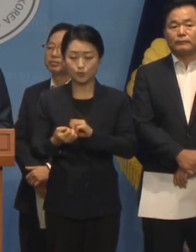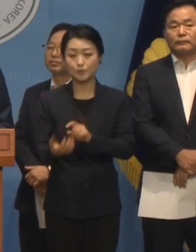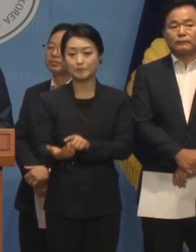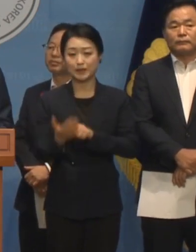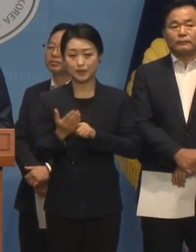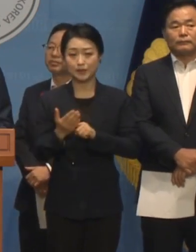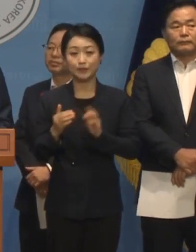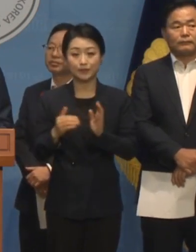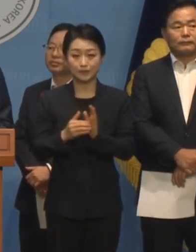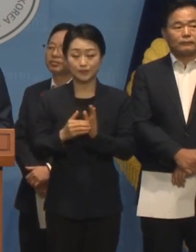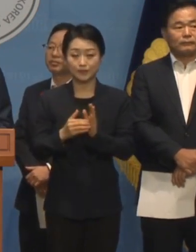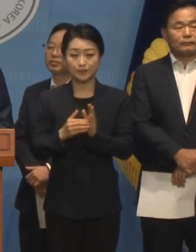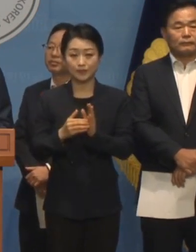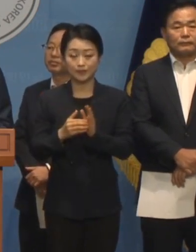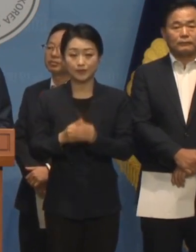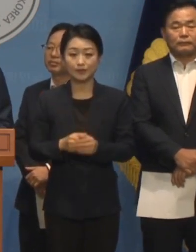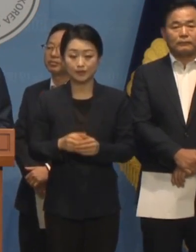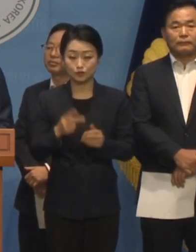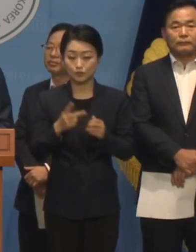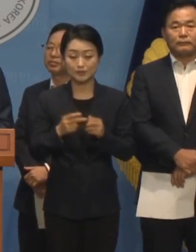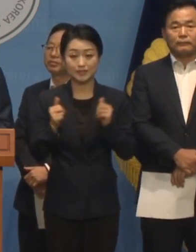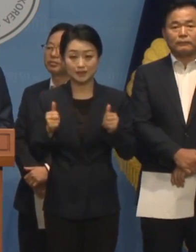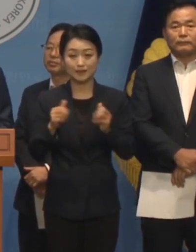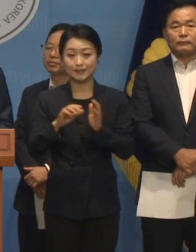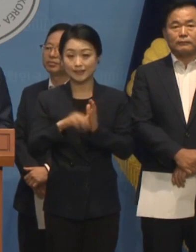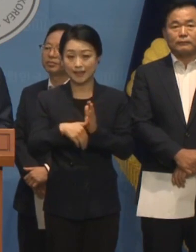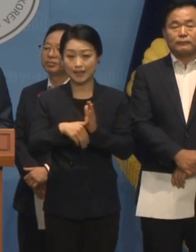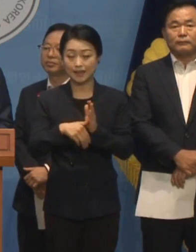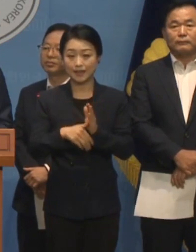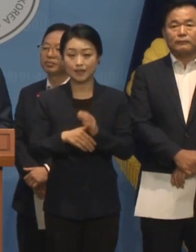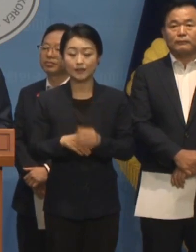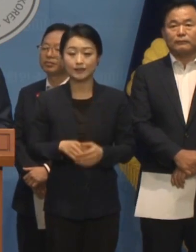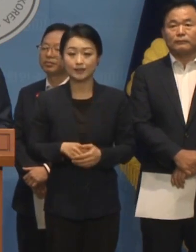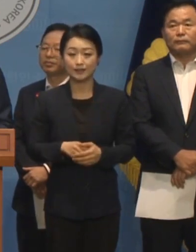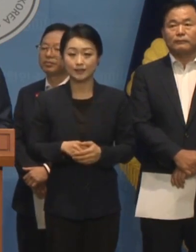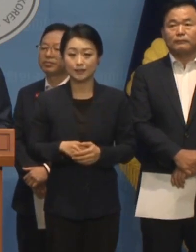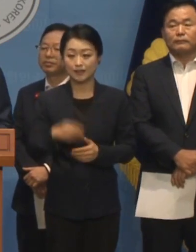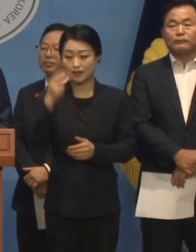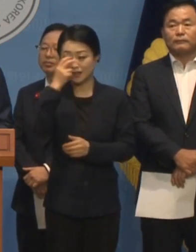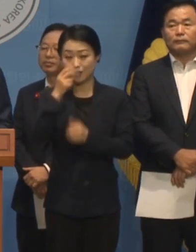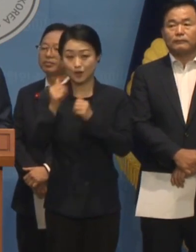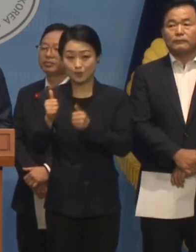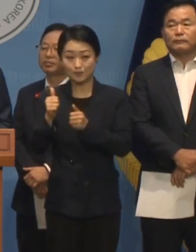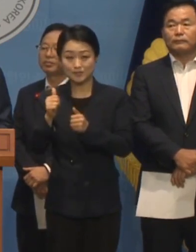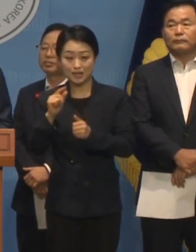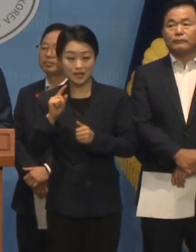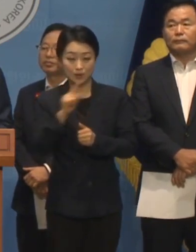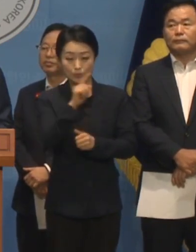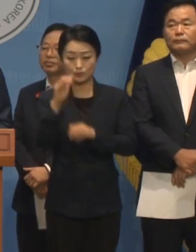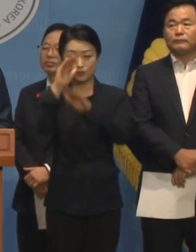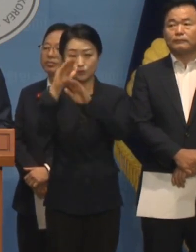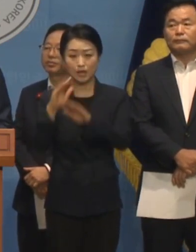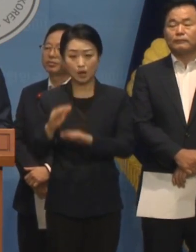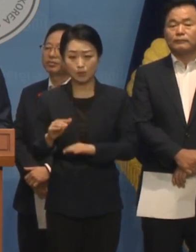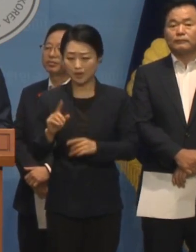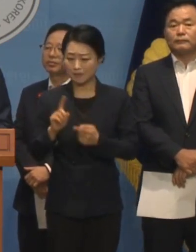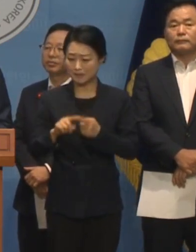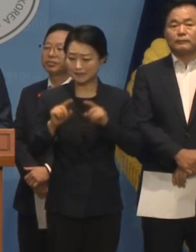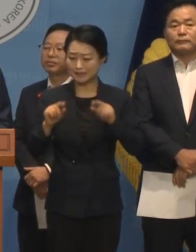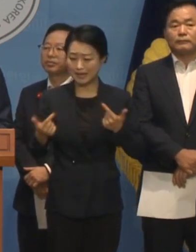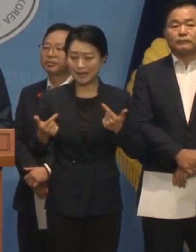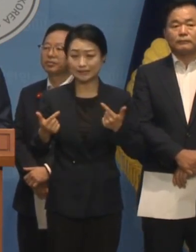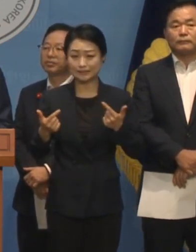발견되었고 이를 다투는 항소심에서는 공소사실에 전혀 부합하지 않는